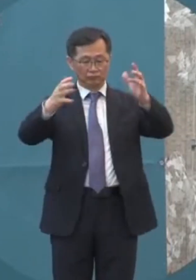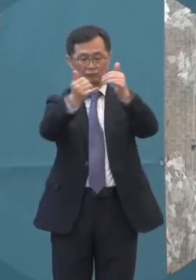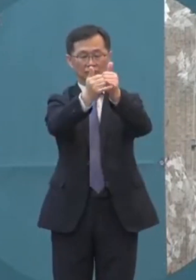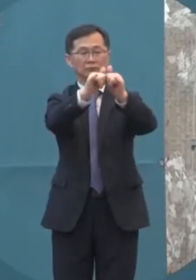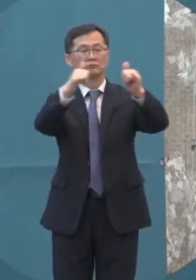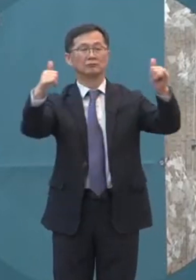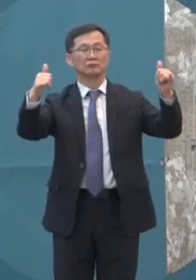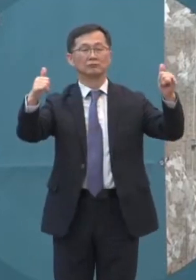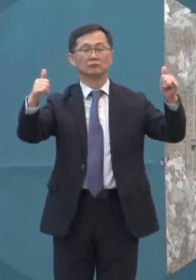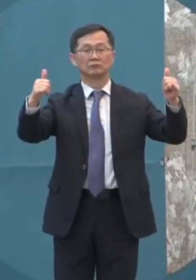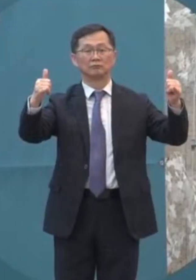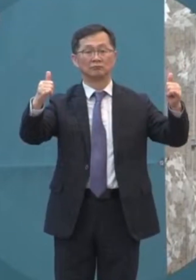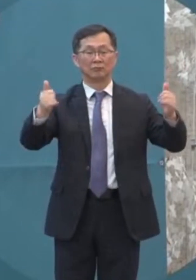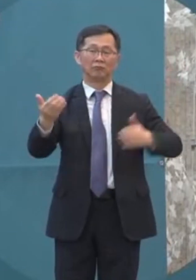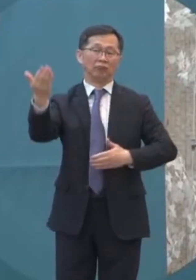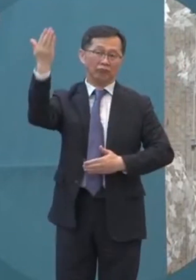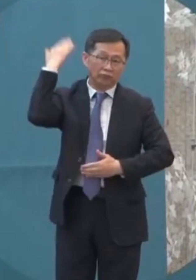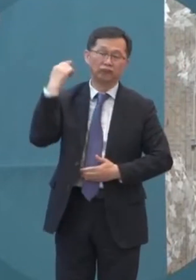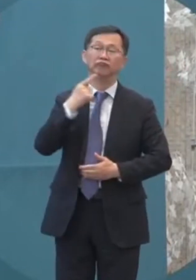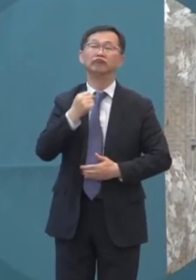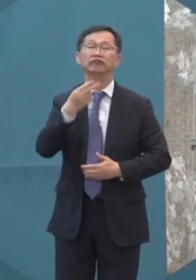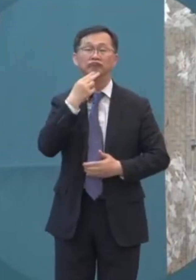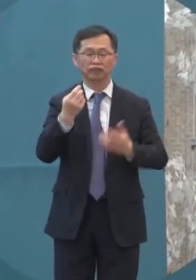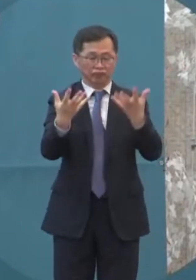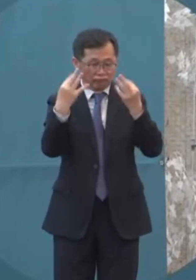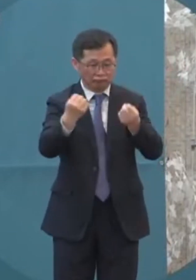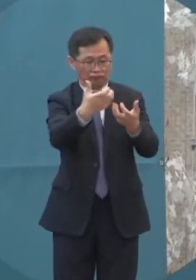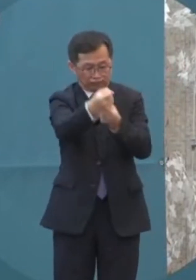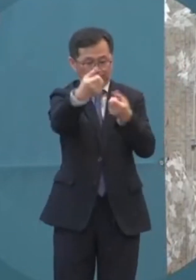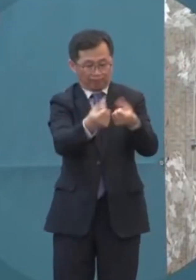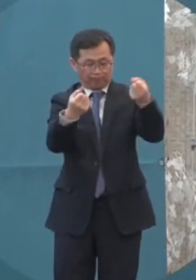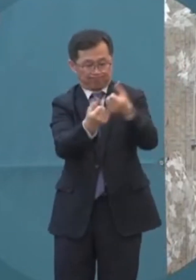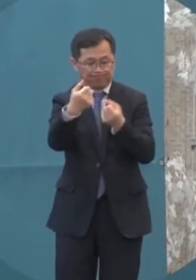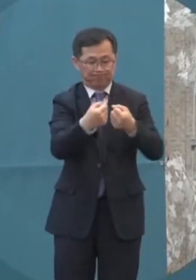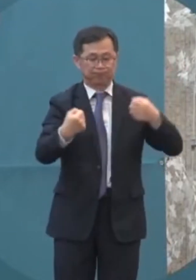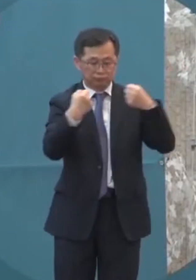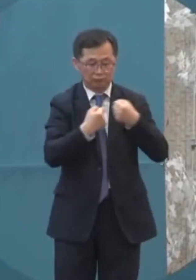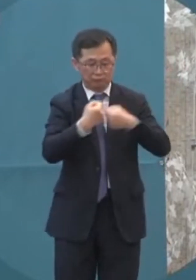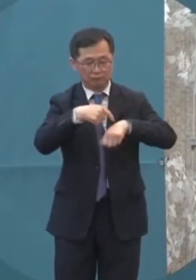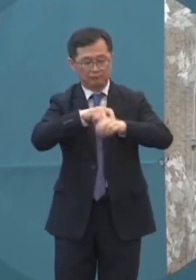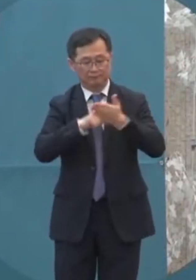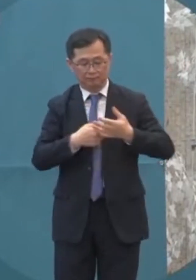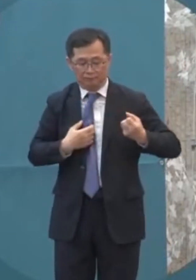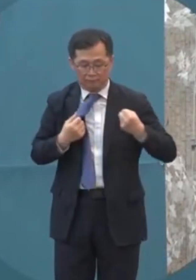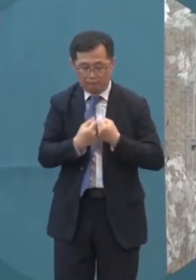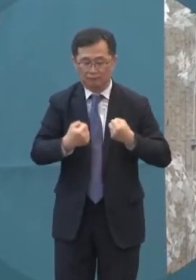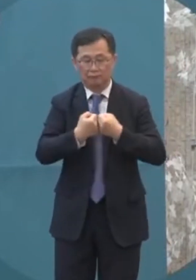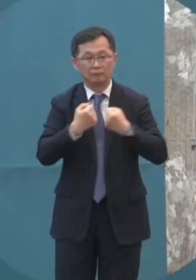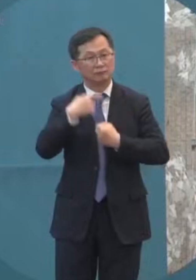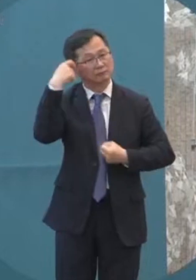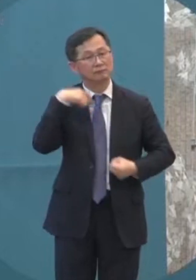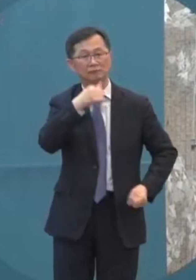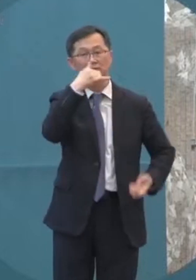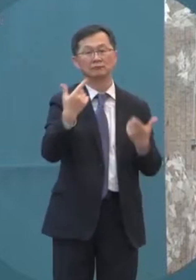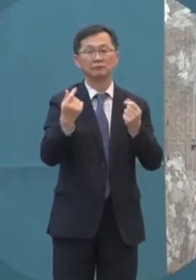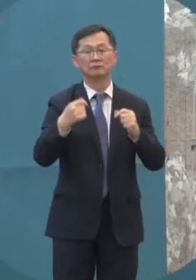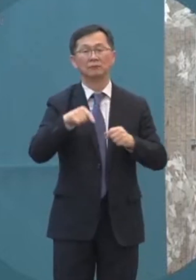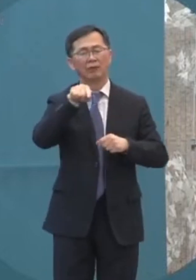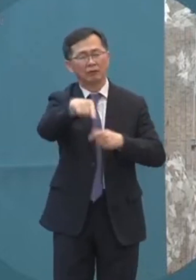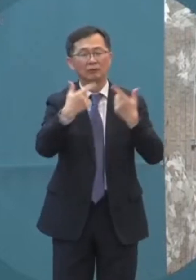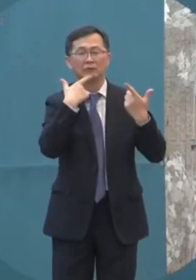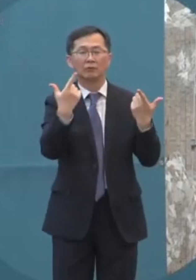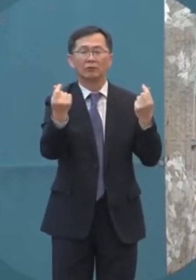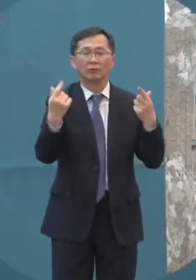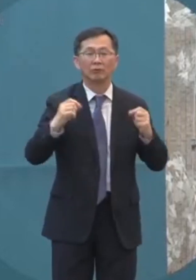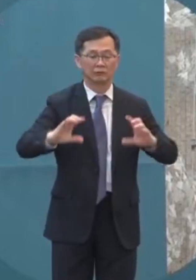국민들은 전례 없이 많이 분열돼서 심리적인 내전을 겪고 있습니다. 이런 상태로